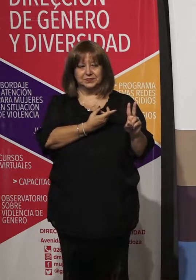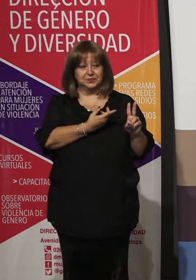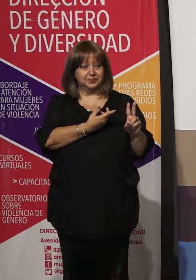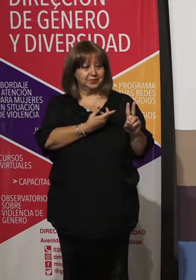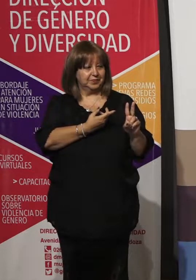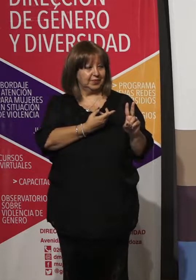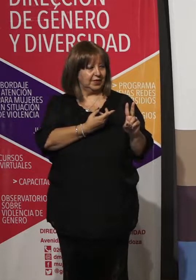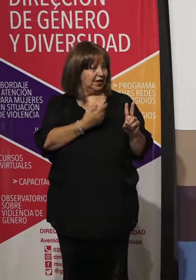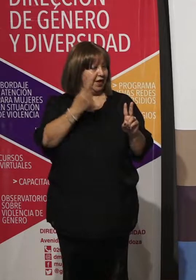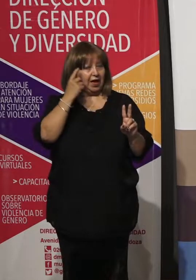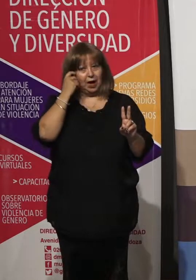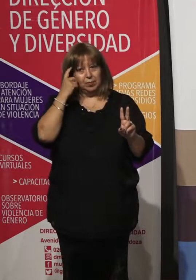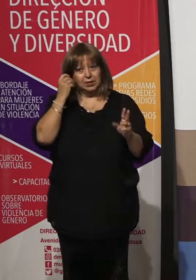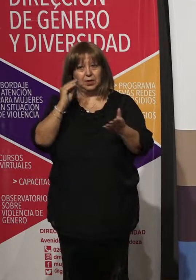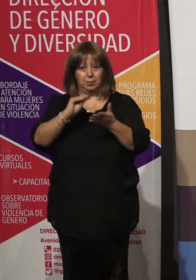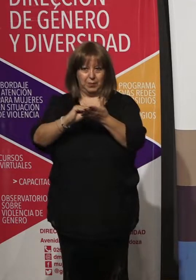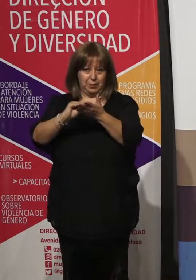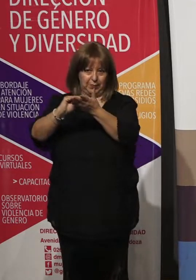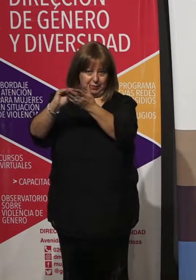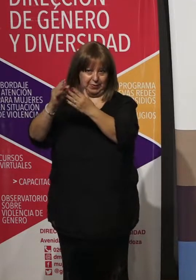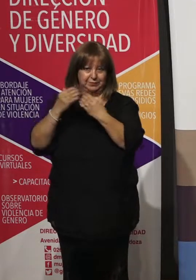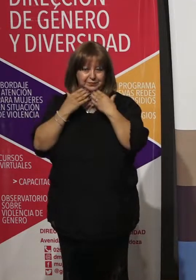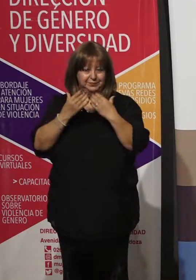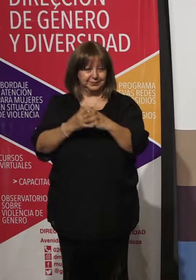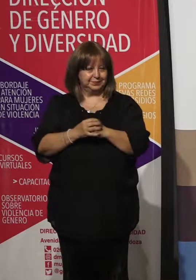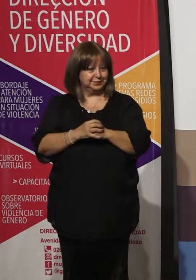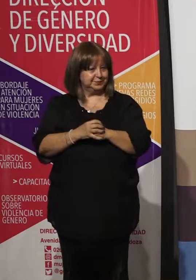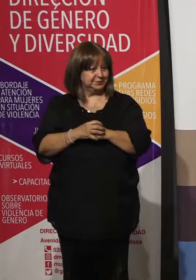y aprender un poquito más. Muchas gracias.